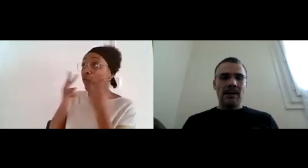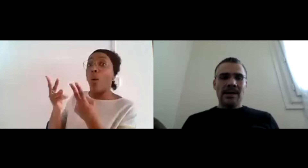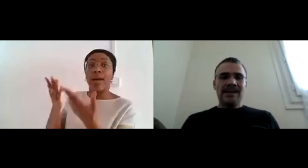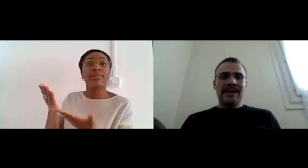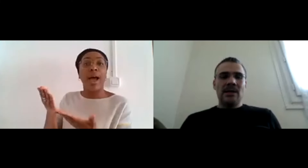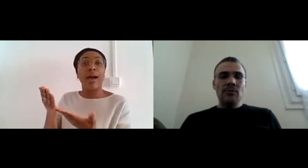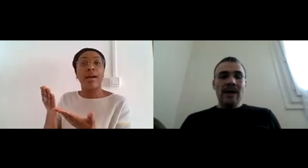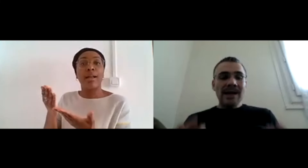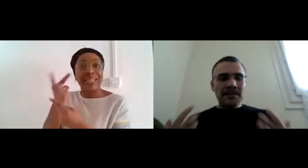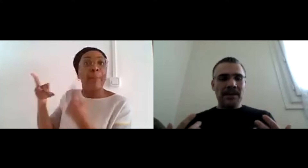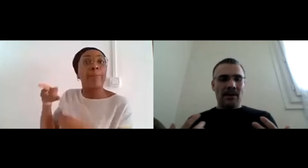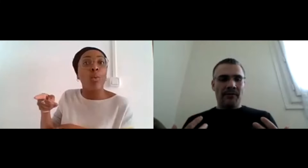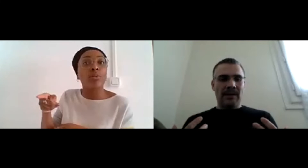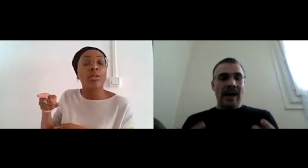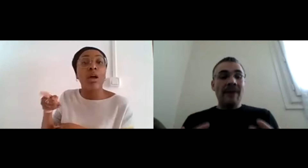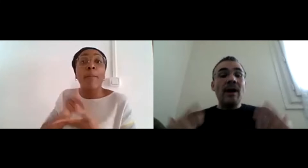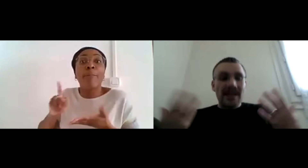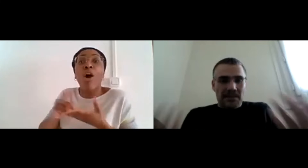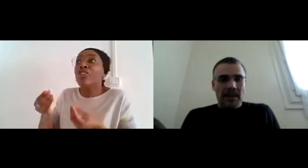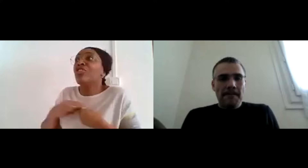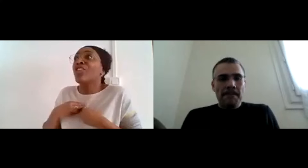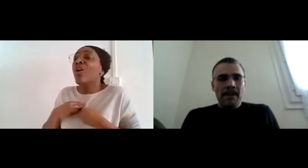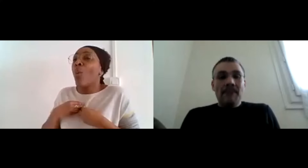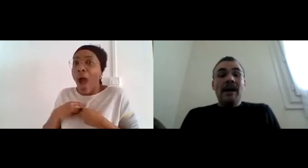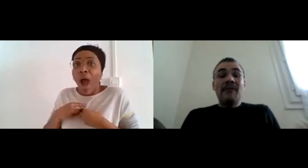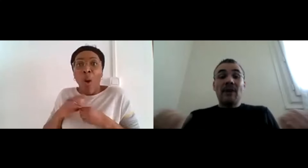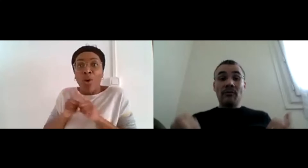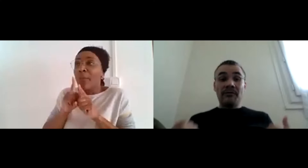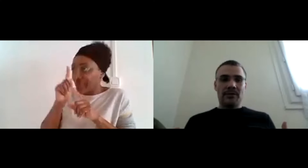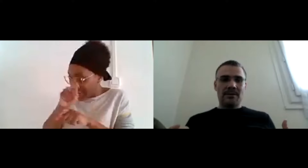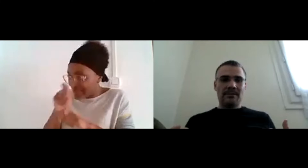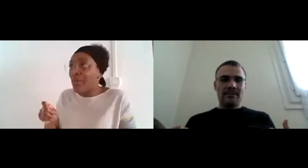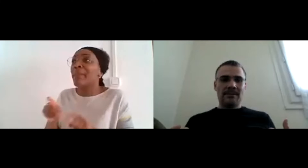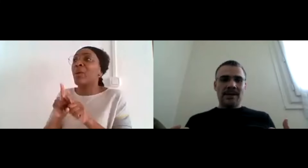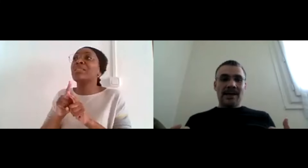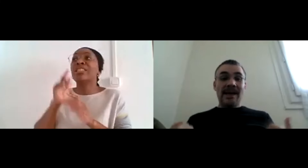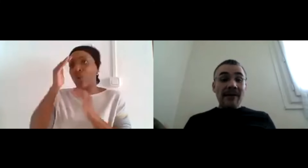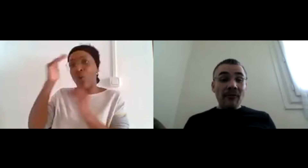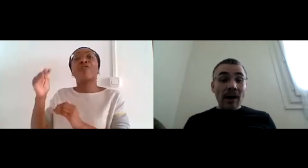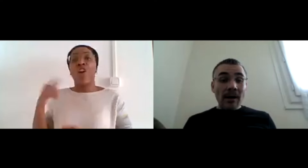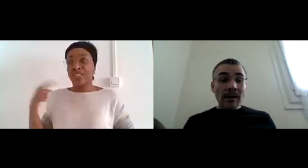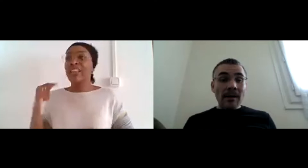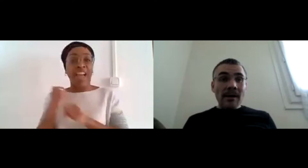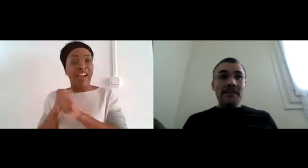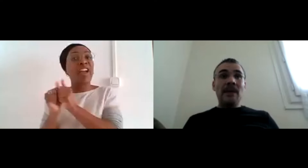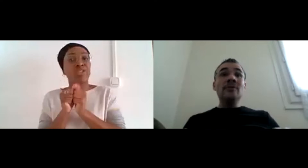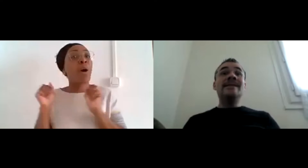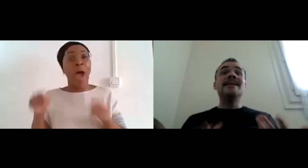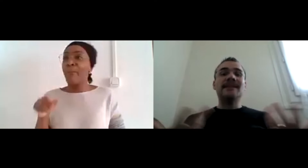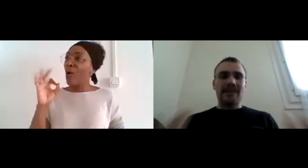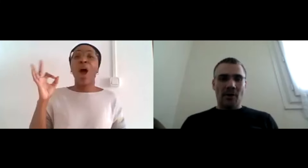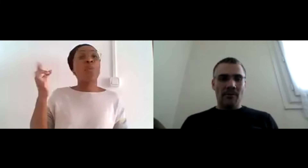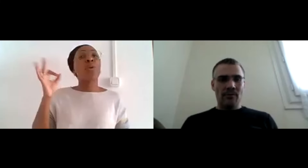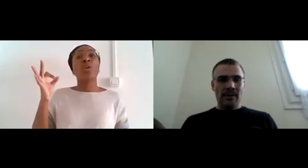hommes-là, ça lui inspire en fait à la fois respect, mais à la fois confiance. Et à la fois, le